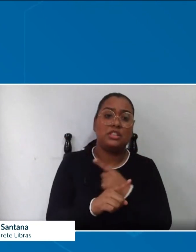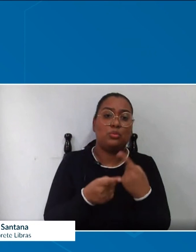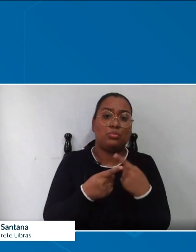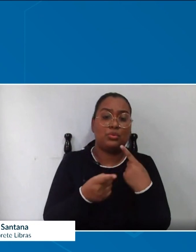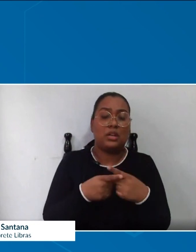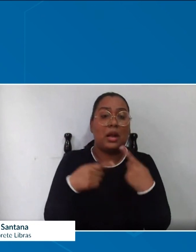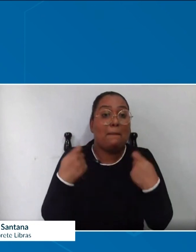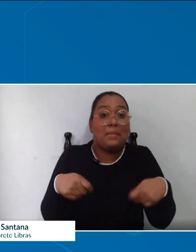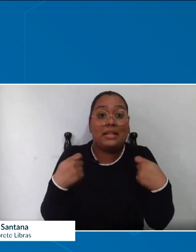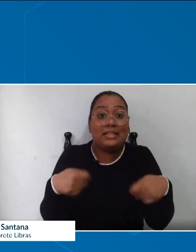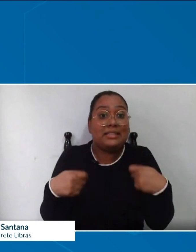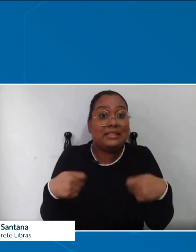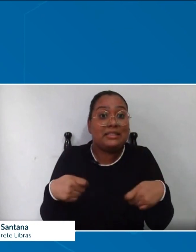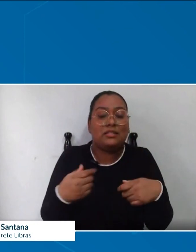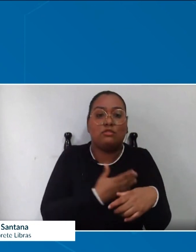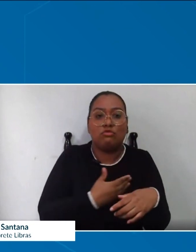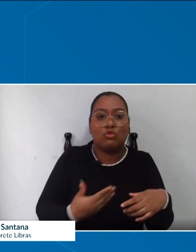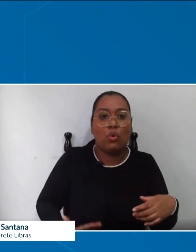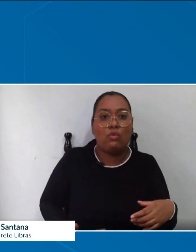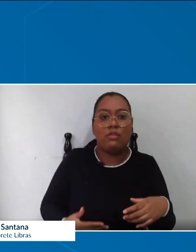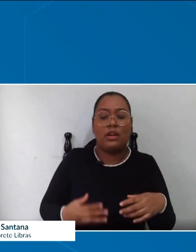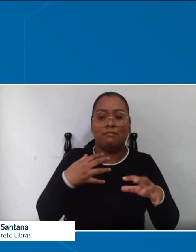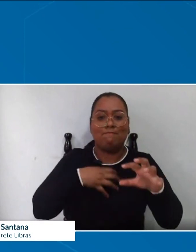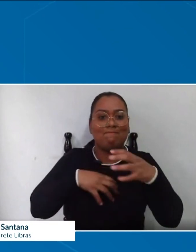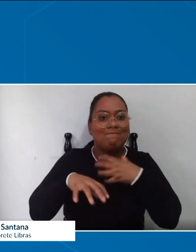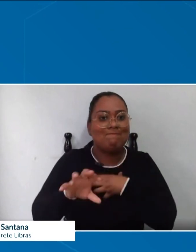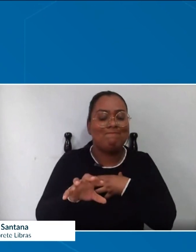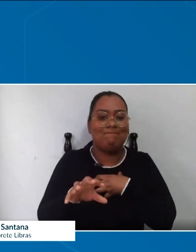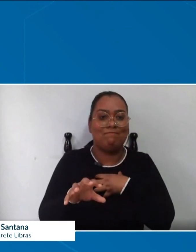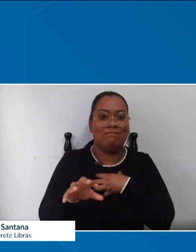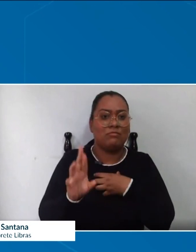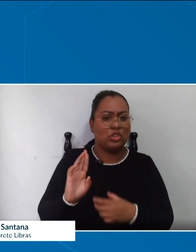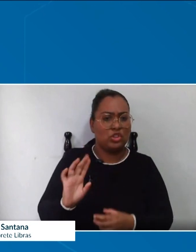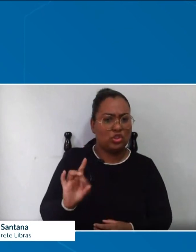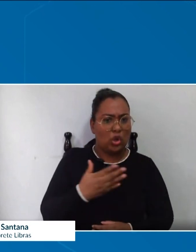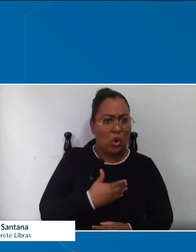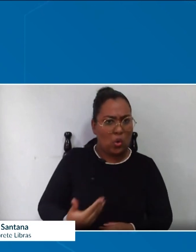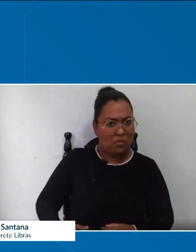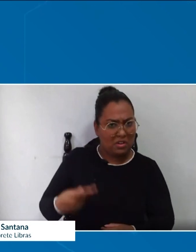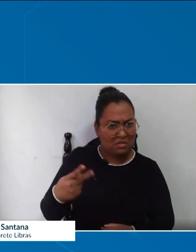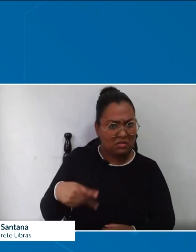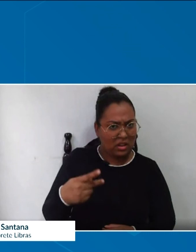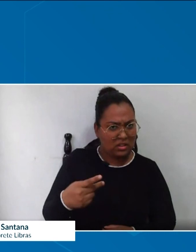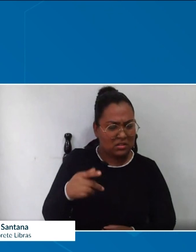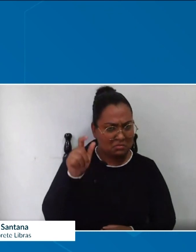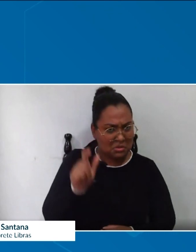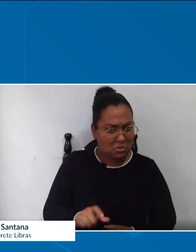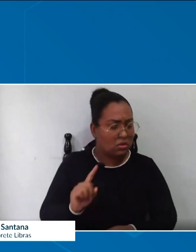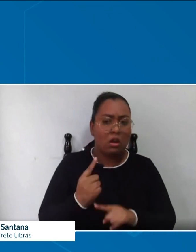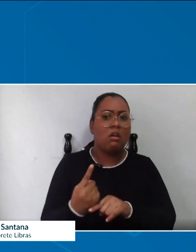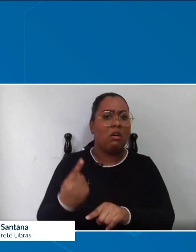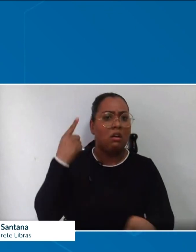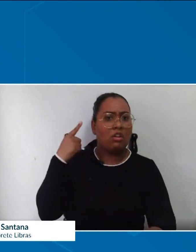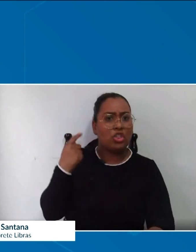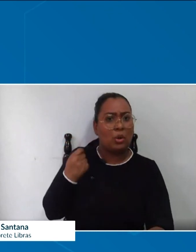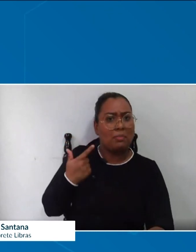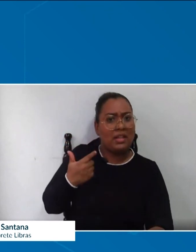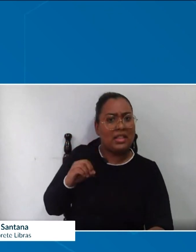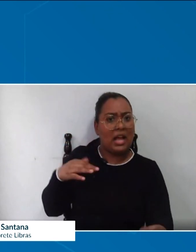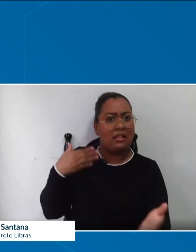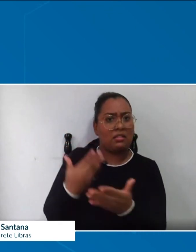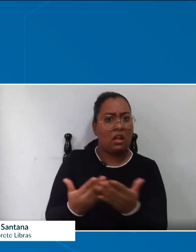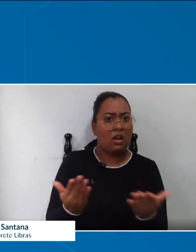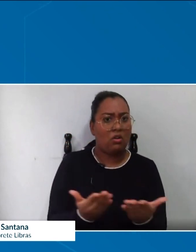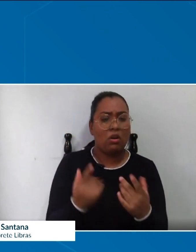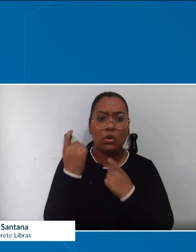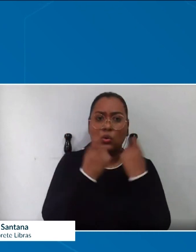Então precisa ter um governo que enxergue, e não é só esse governo, todos os outros que passaram antes de 2010 para cá, não se